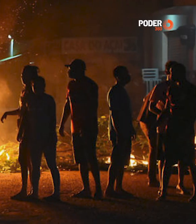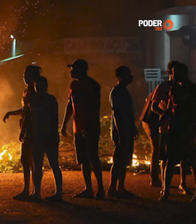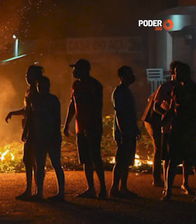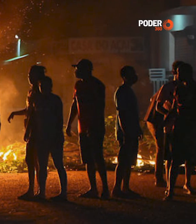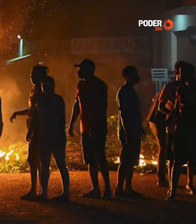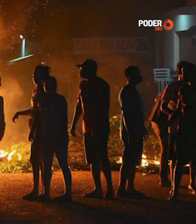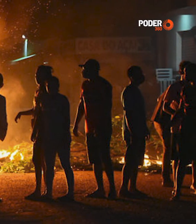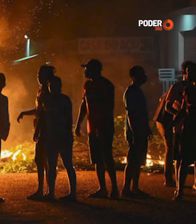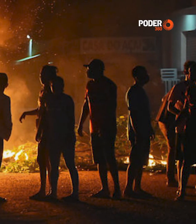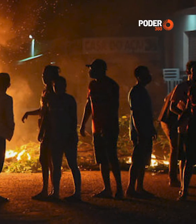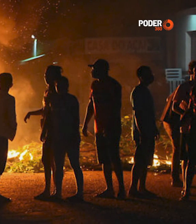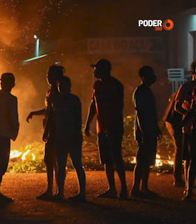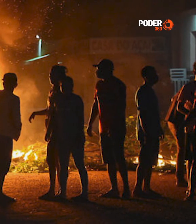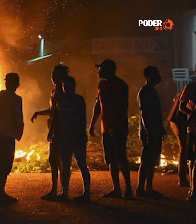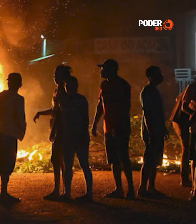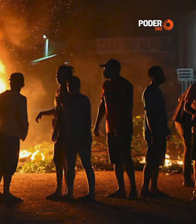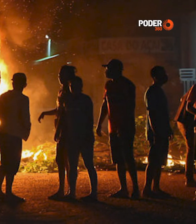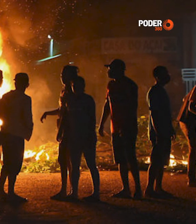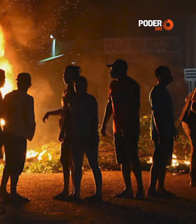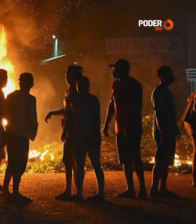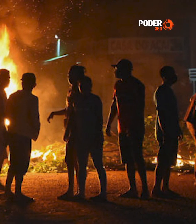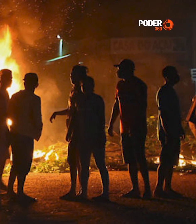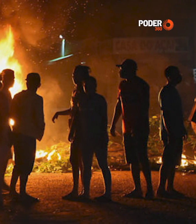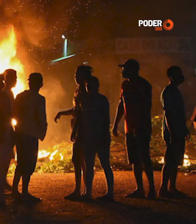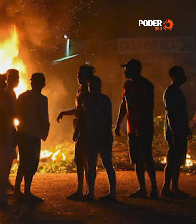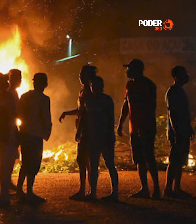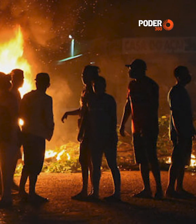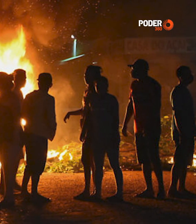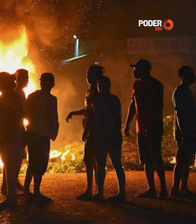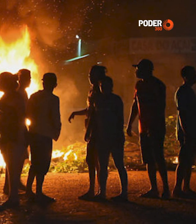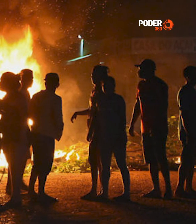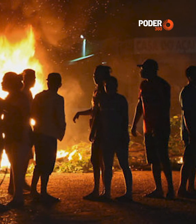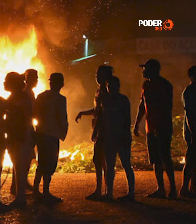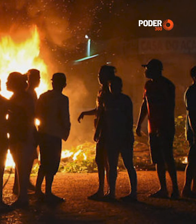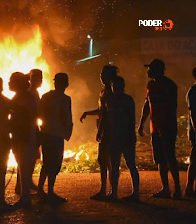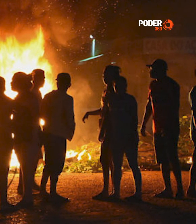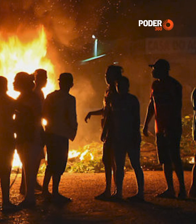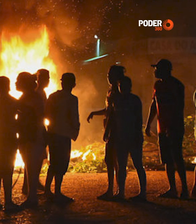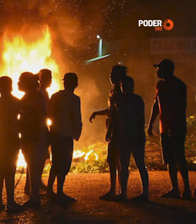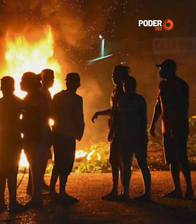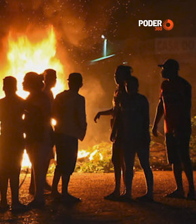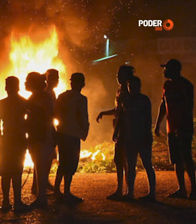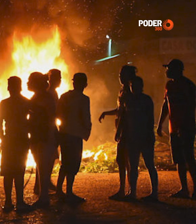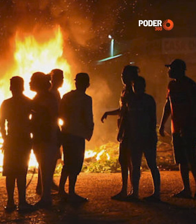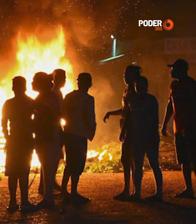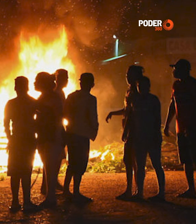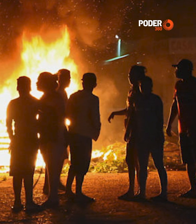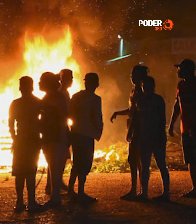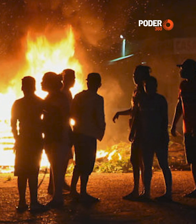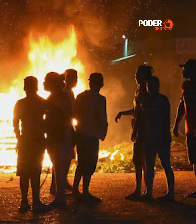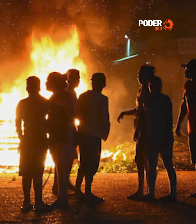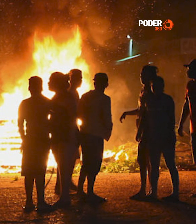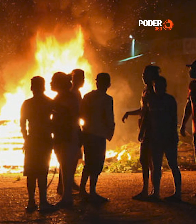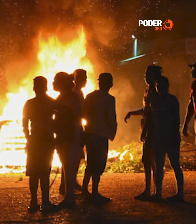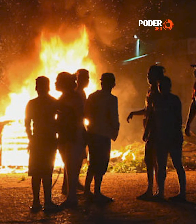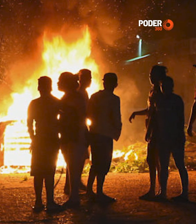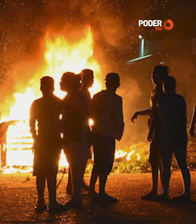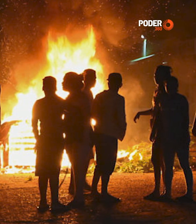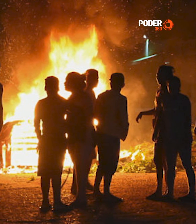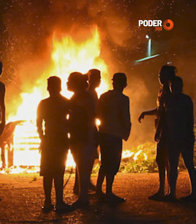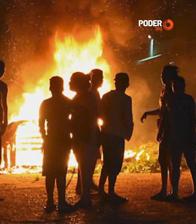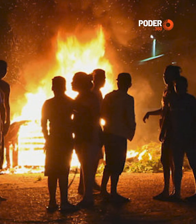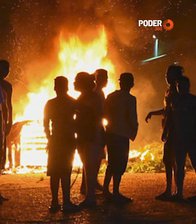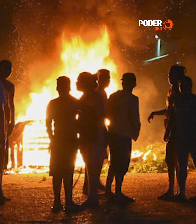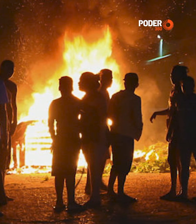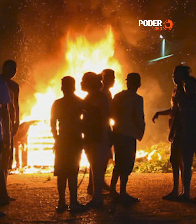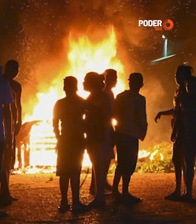A medida foi tomada para reduzir o impacto econômico aos moradores que estão desde o dia 3 de novembro passando por um